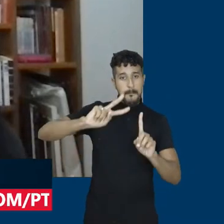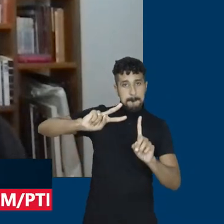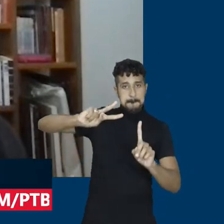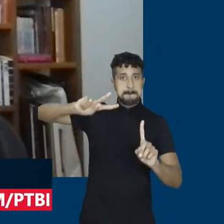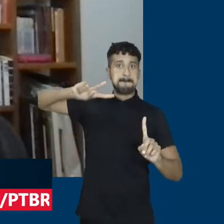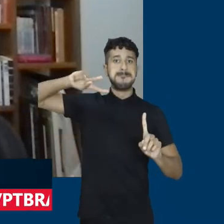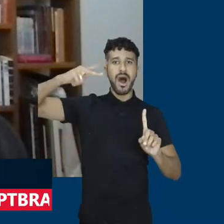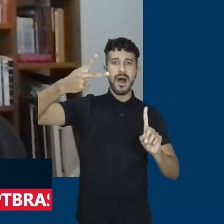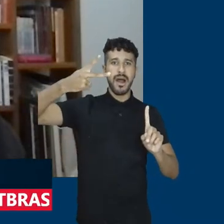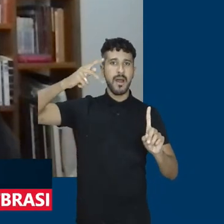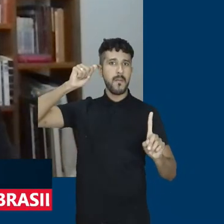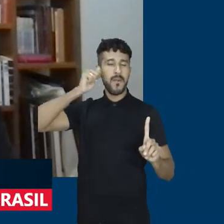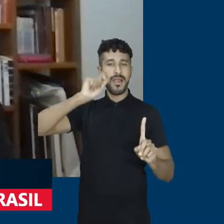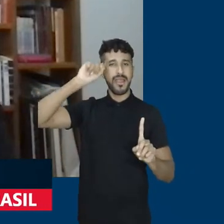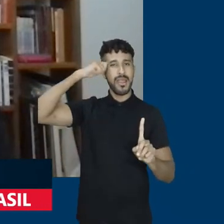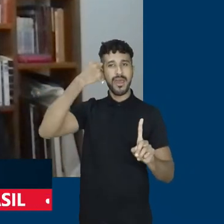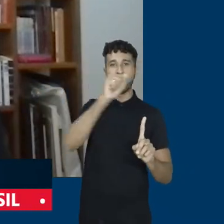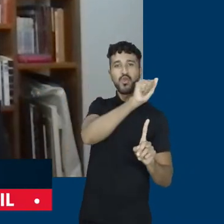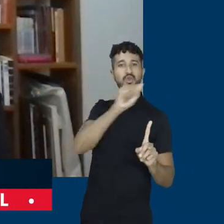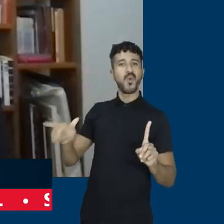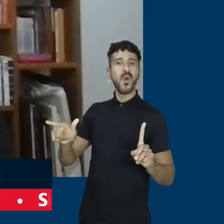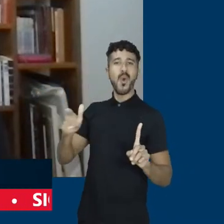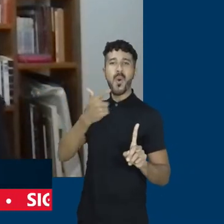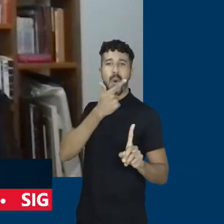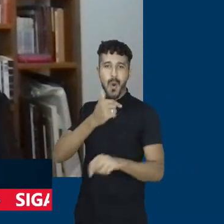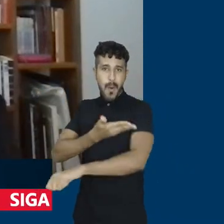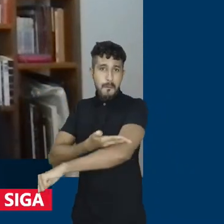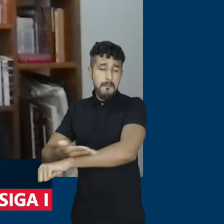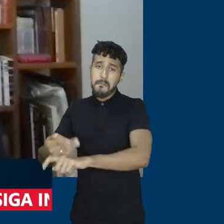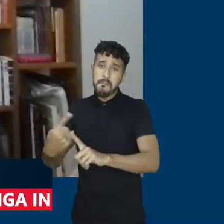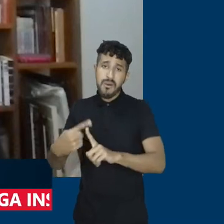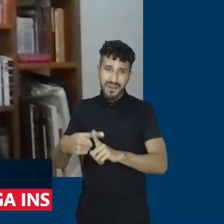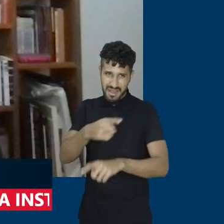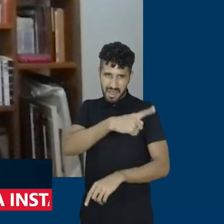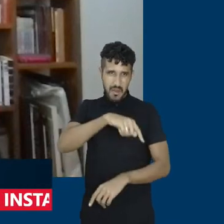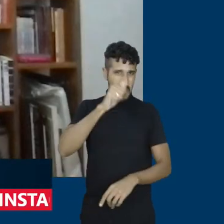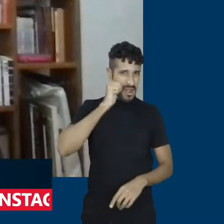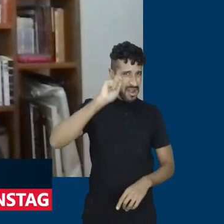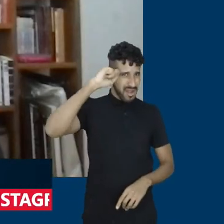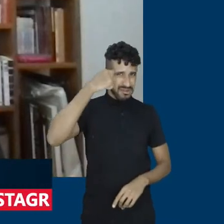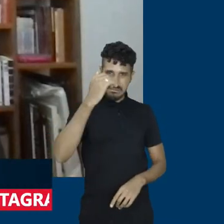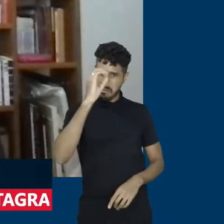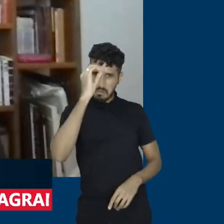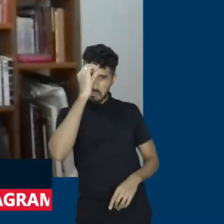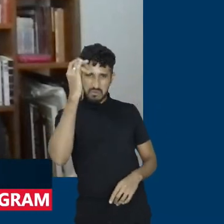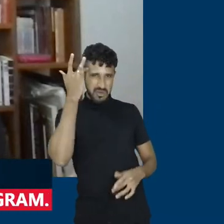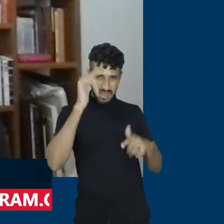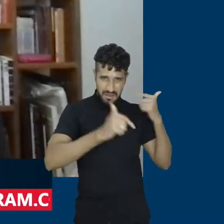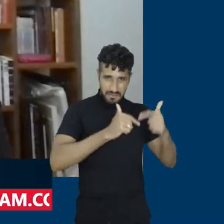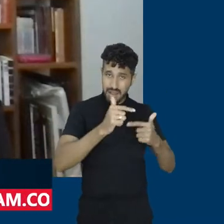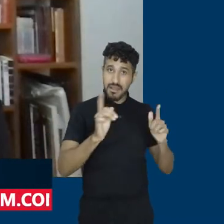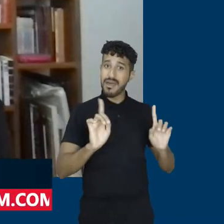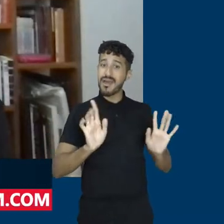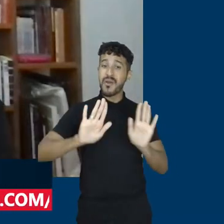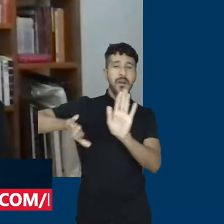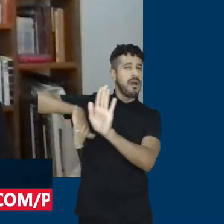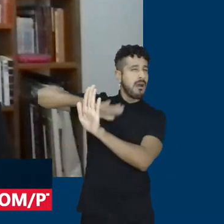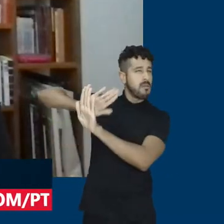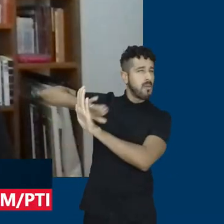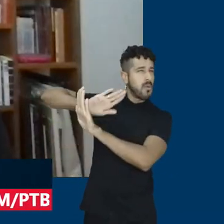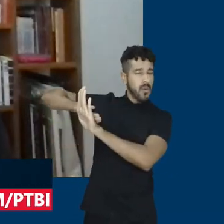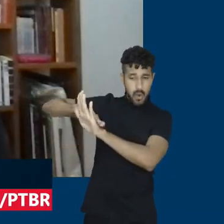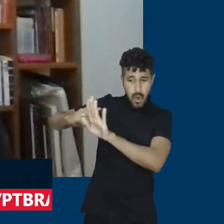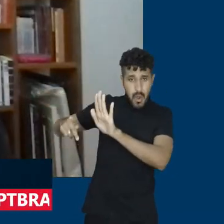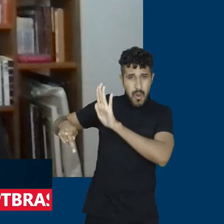para as mulheres negras do que para homens brancos. Por quê? Porque elas não são boas trabalhadoras? Não, não é. É porque isso faz parte do